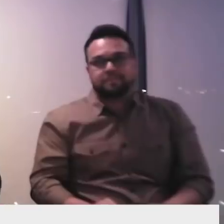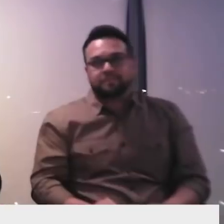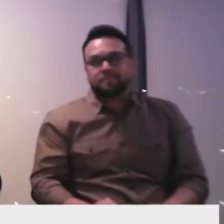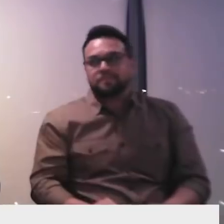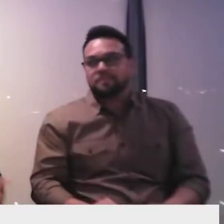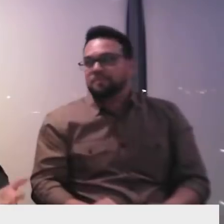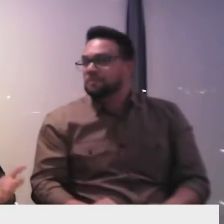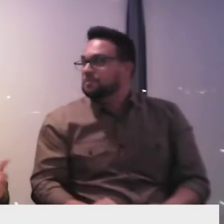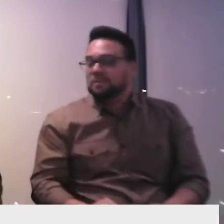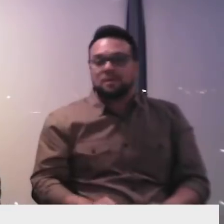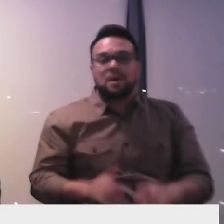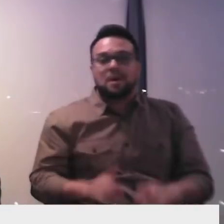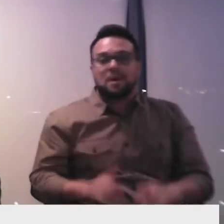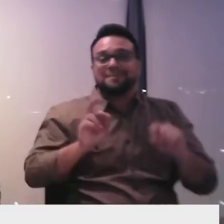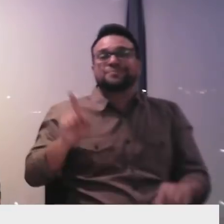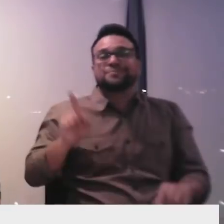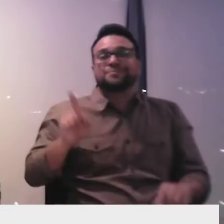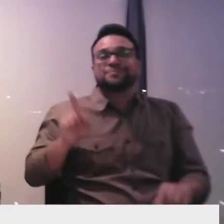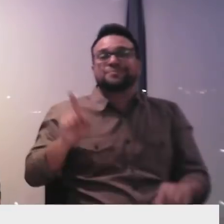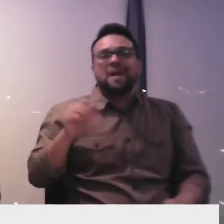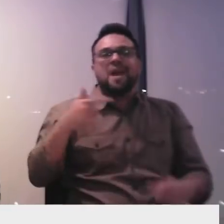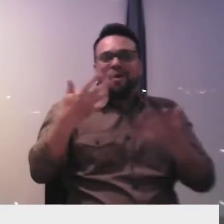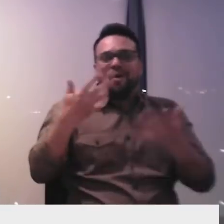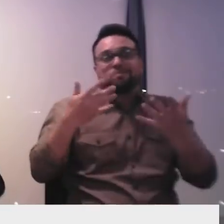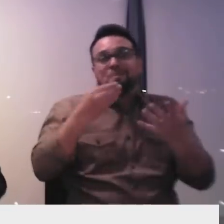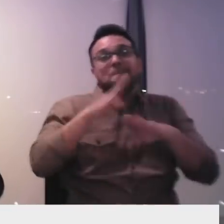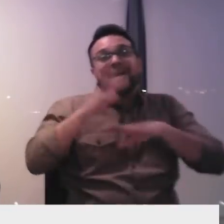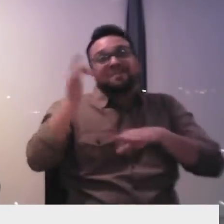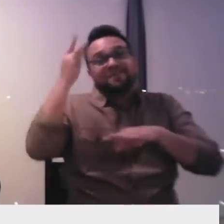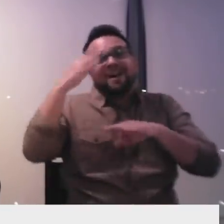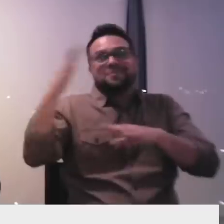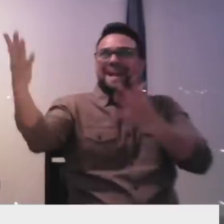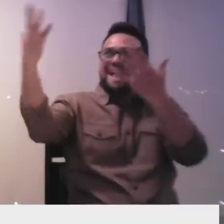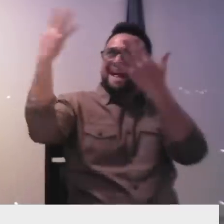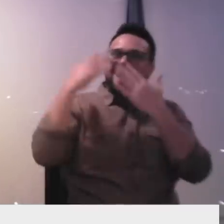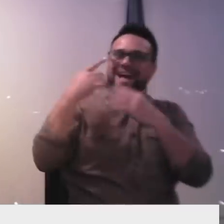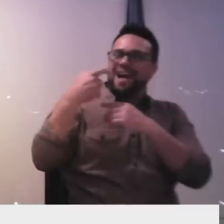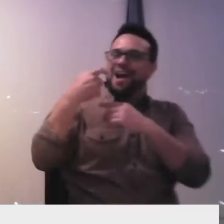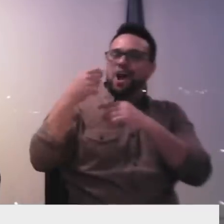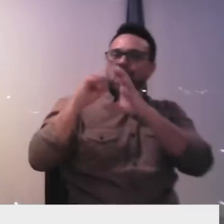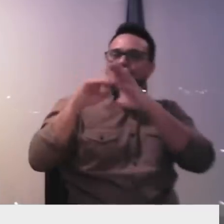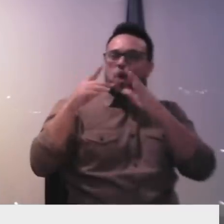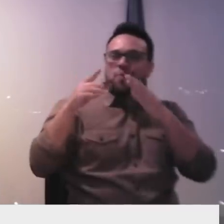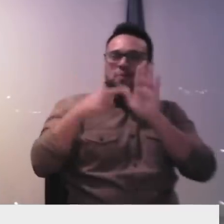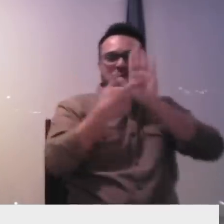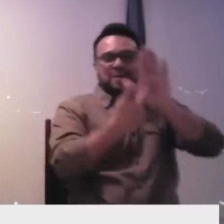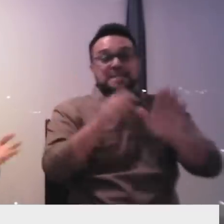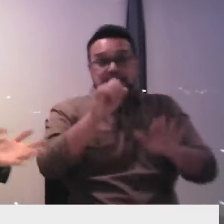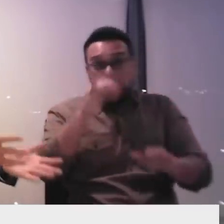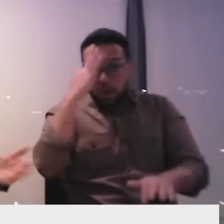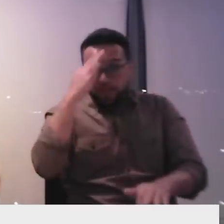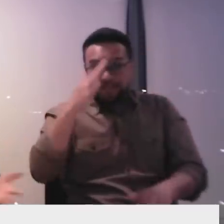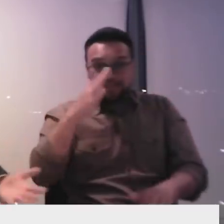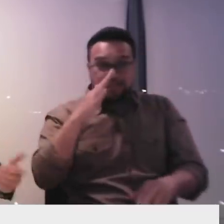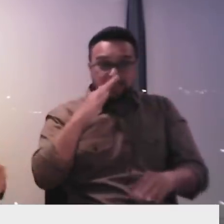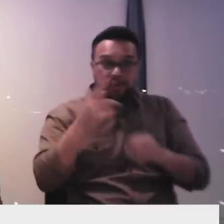Mas não é assim que funcionam as coisas. Se eu estivesse pensando em reeleição, estaria do